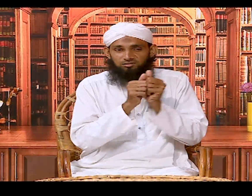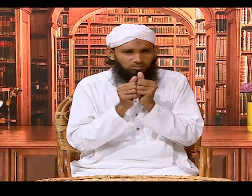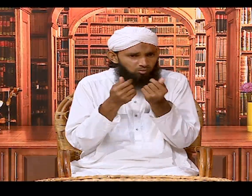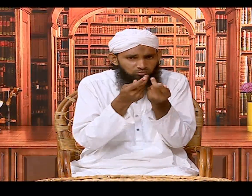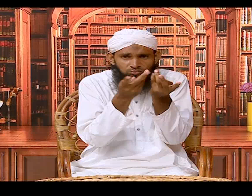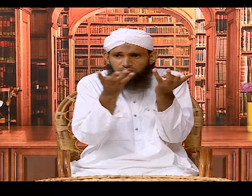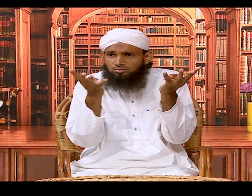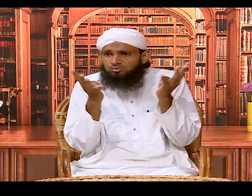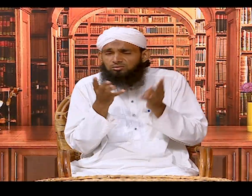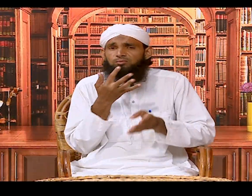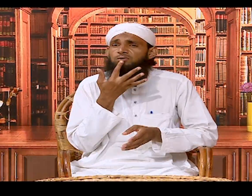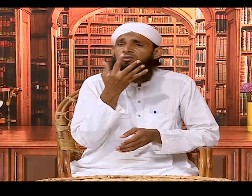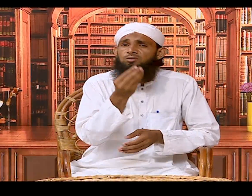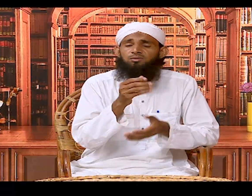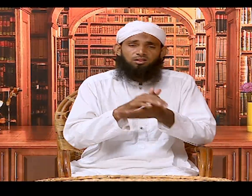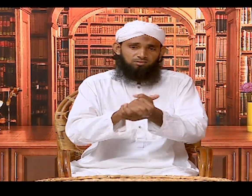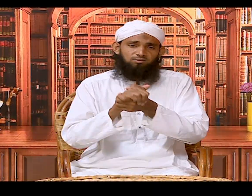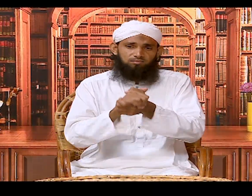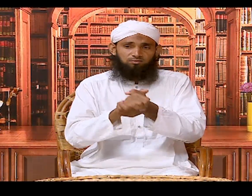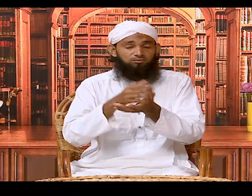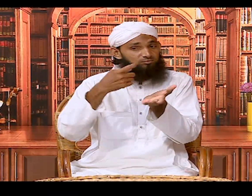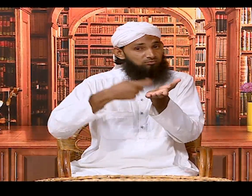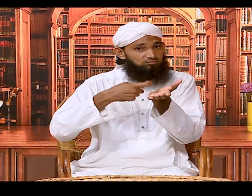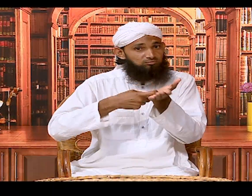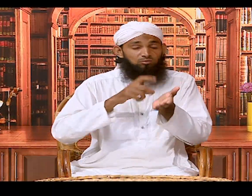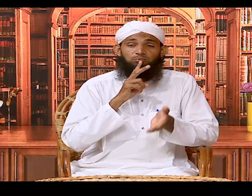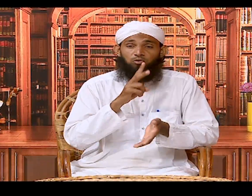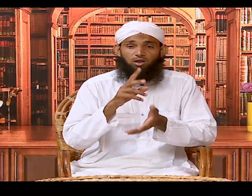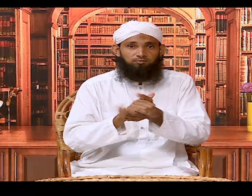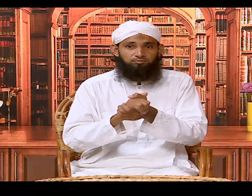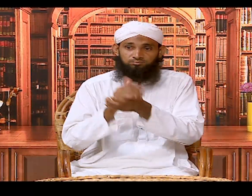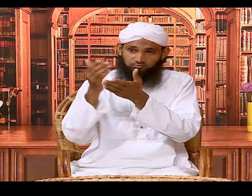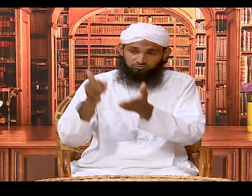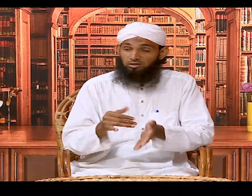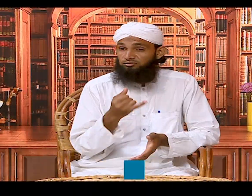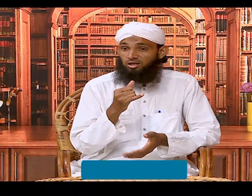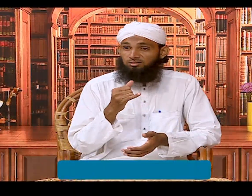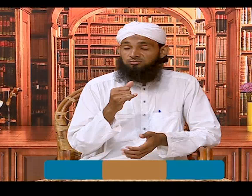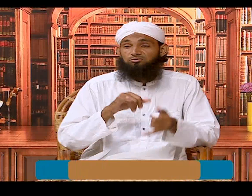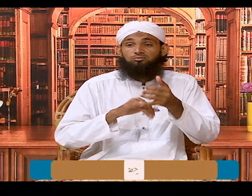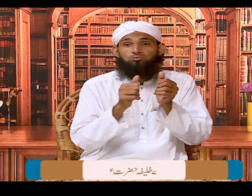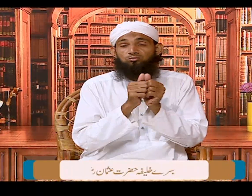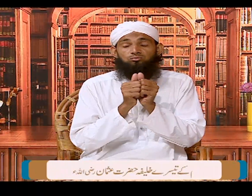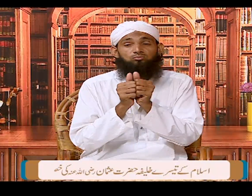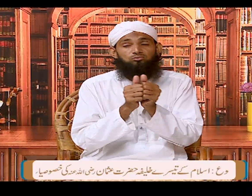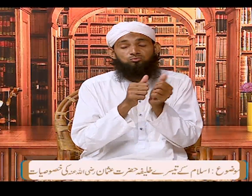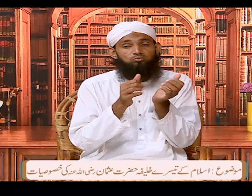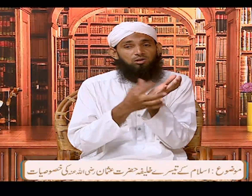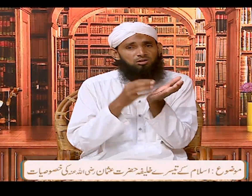کرام علیہم الرضوان سے اس بات پر بیعت لی کہ اگر واقعی عثمان شہید ہو چکے ہیں تو ہم ان کا بدلہ ضرور لیں گے۔